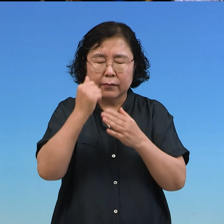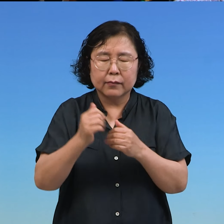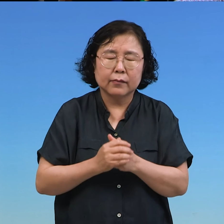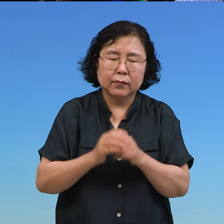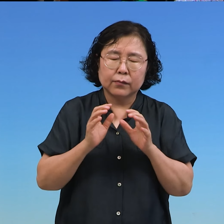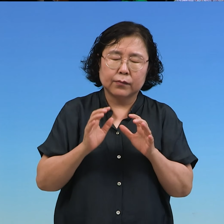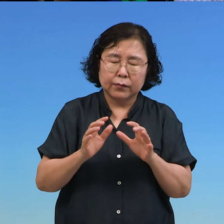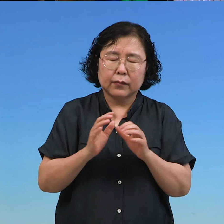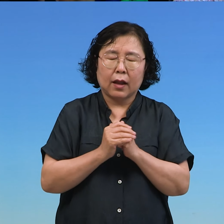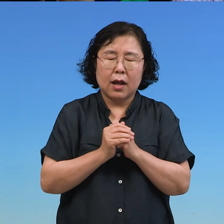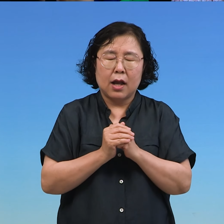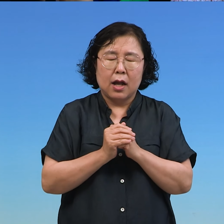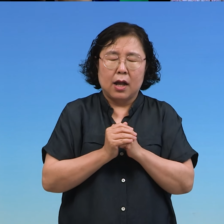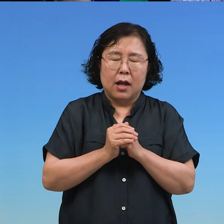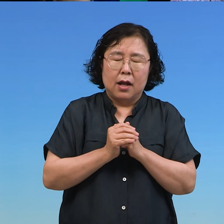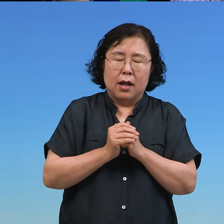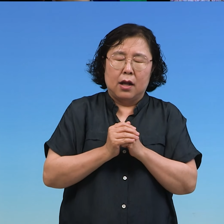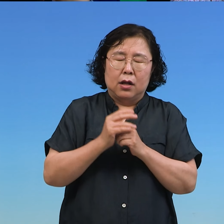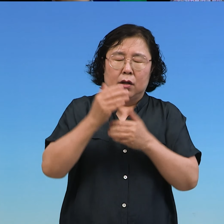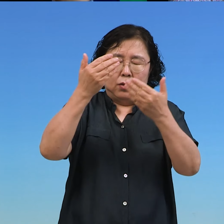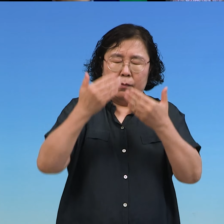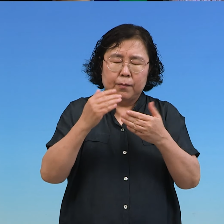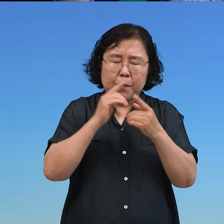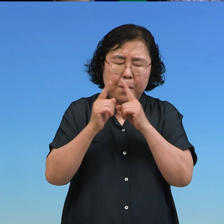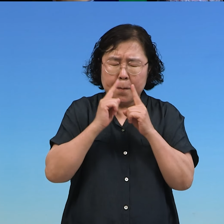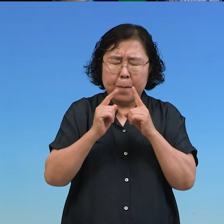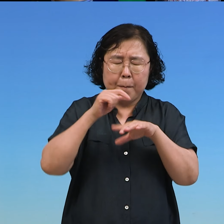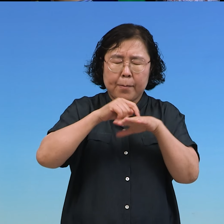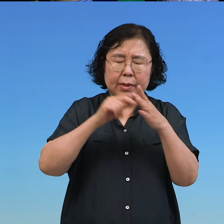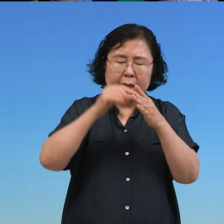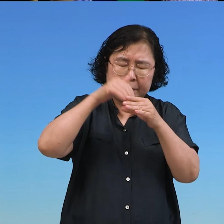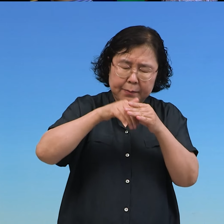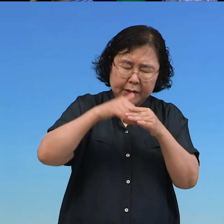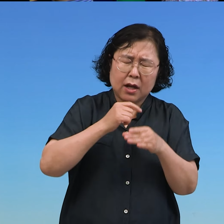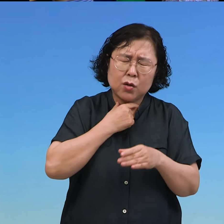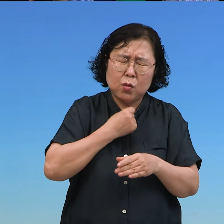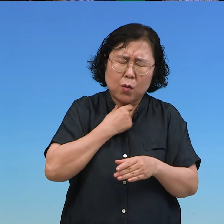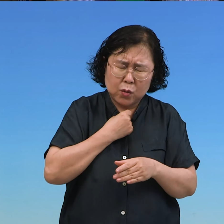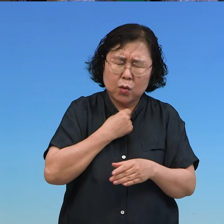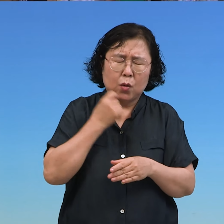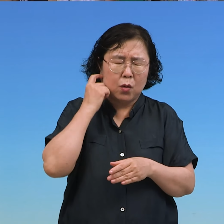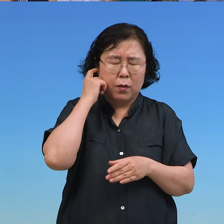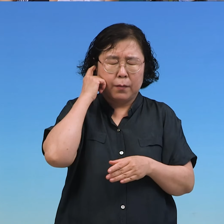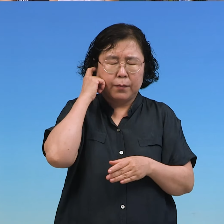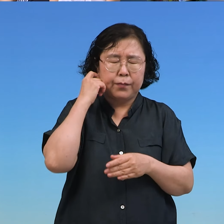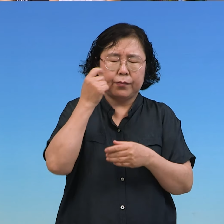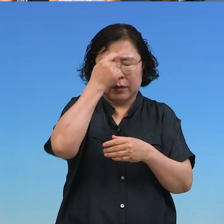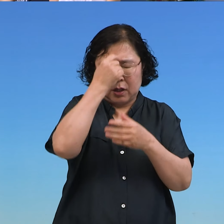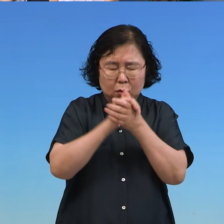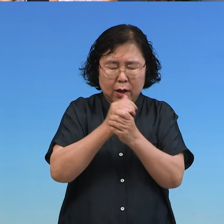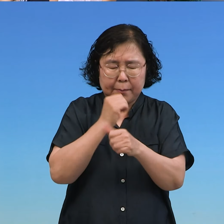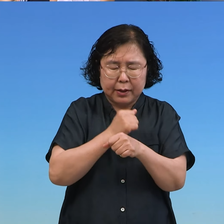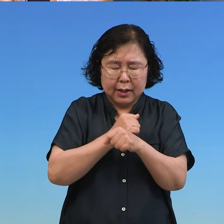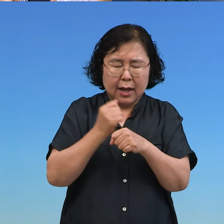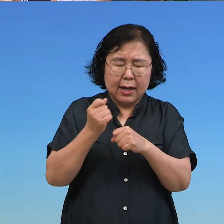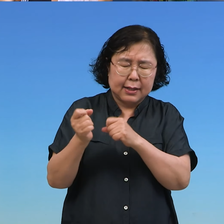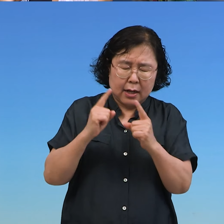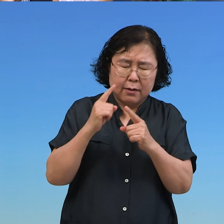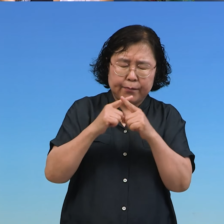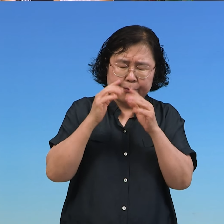오늘 주신 말씀을 마음에 담습니다 아버지 소원을 가지고 기도합시다 하나님 아버지 살리는 교회